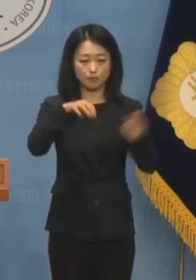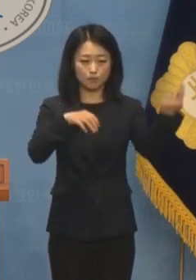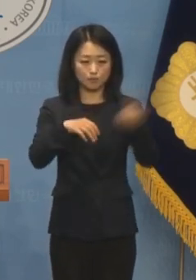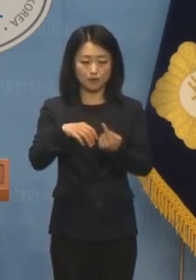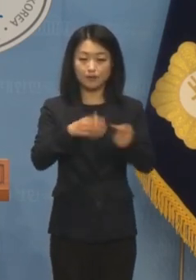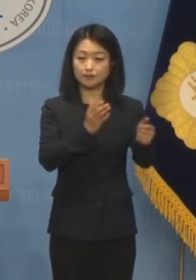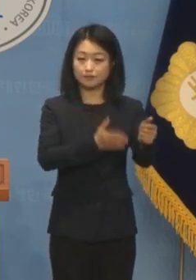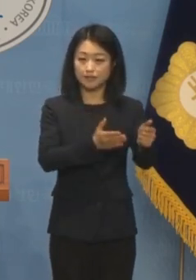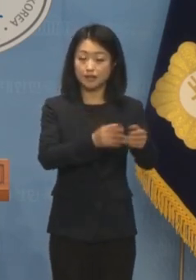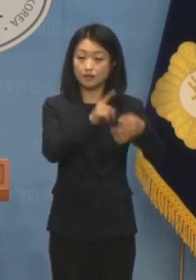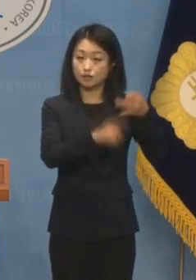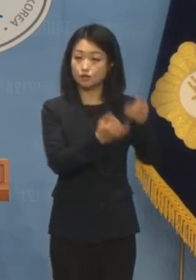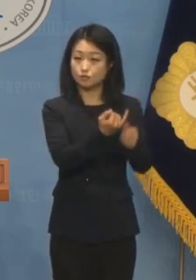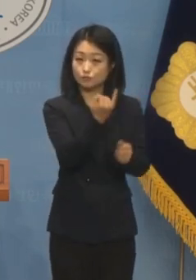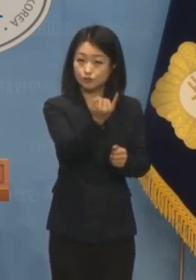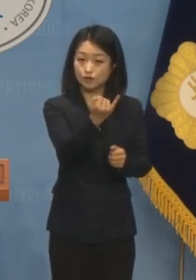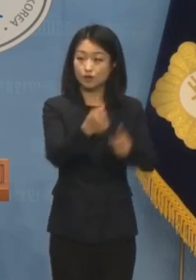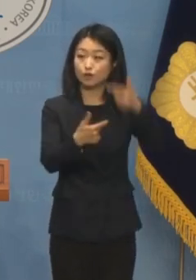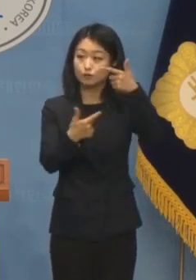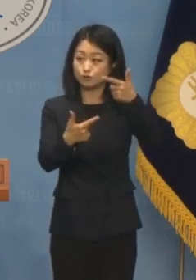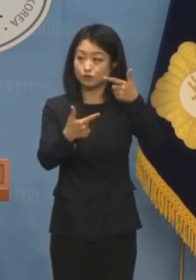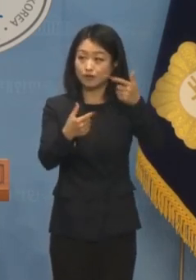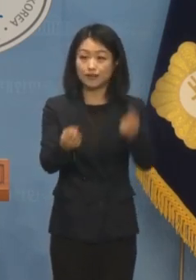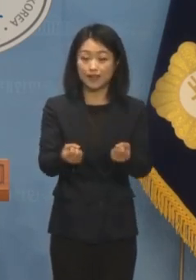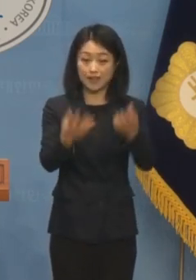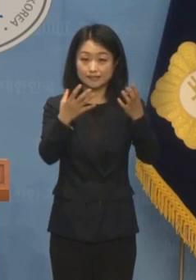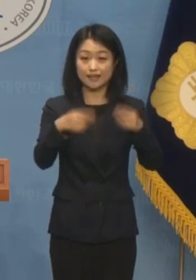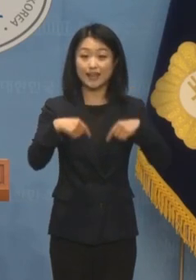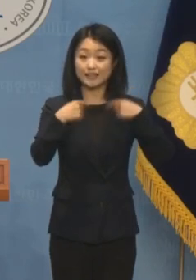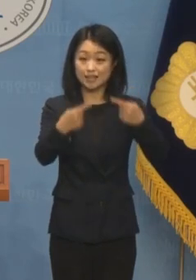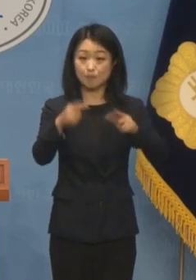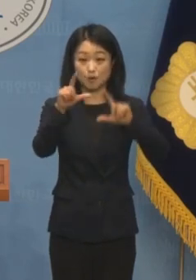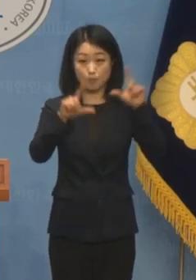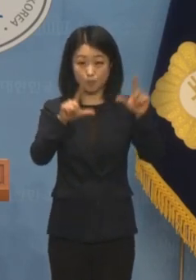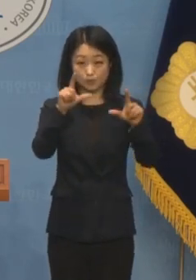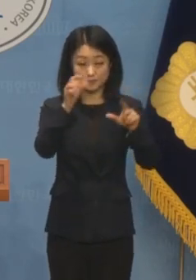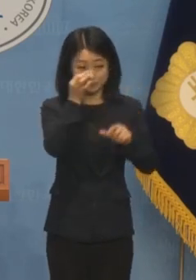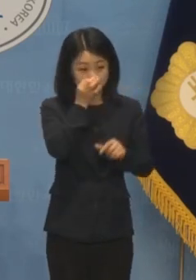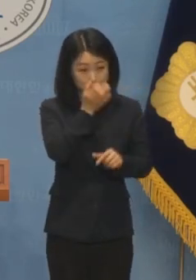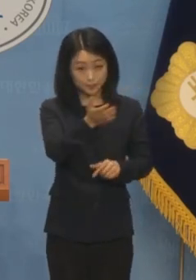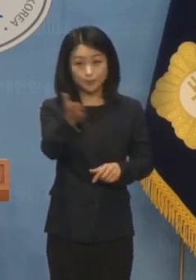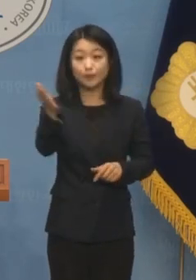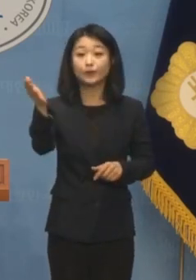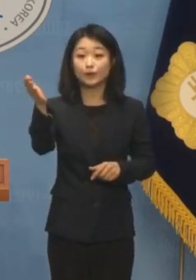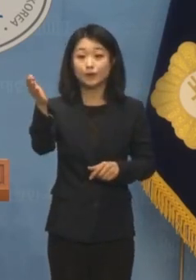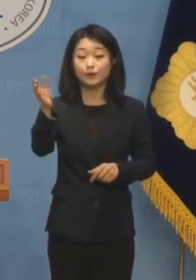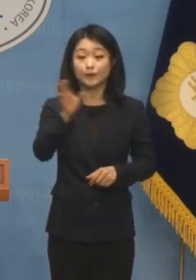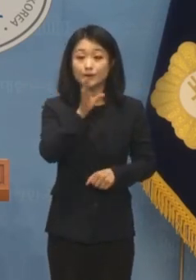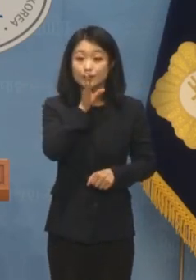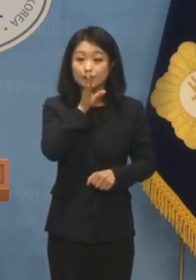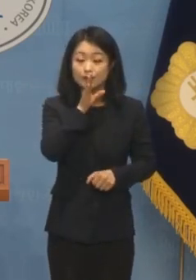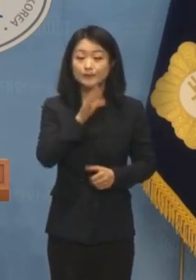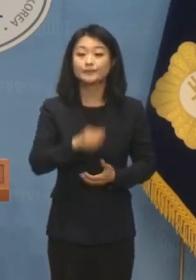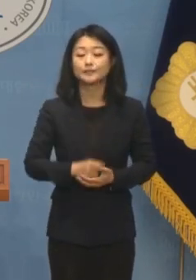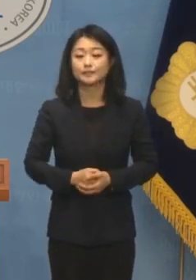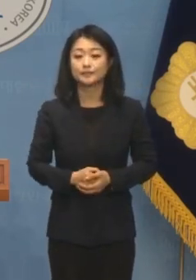김건희 여사가 현충일 추념식에 참석한 모습을 국민께 생방송으로 보여주었습니다.